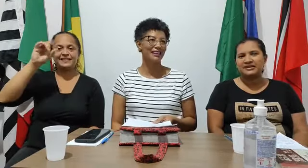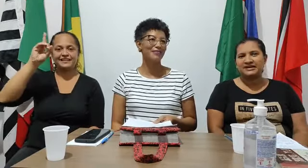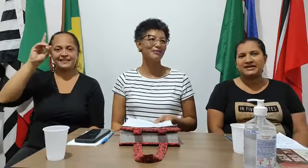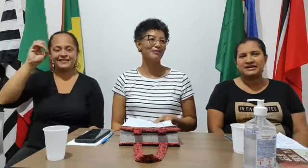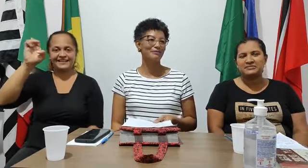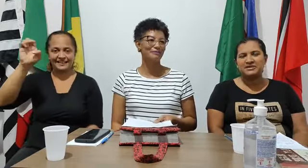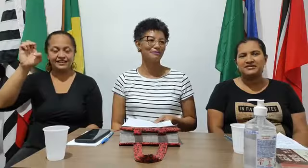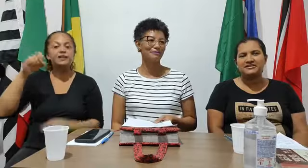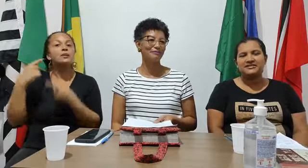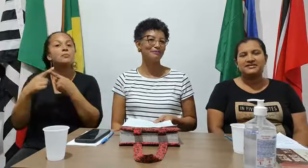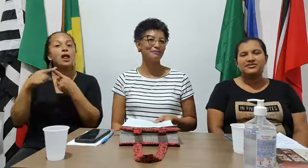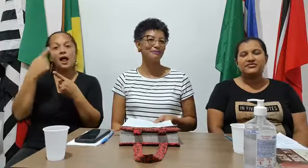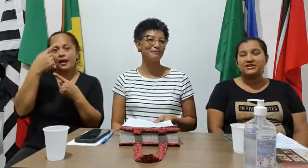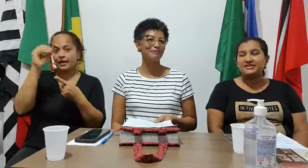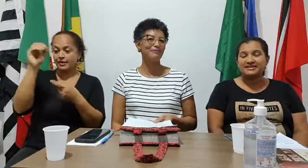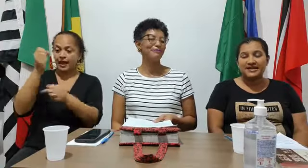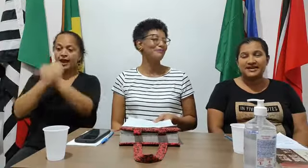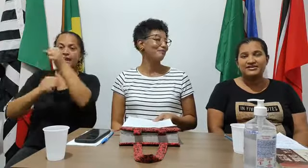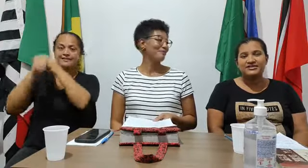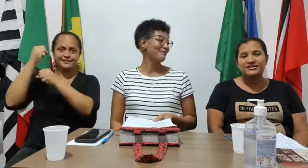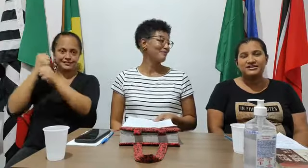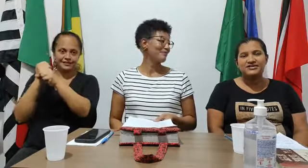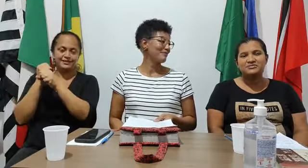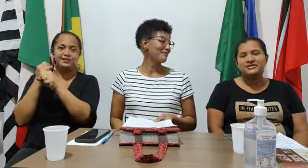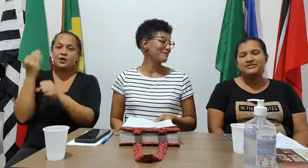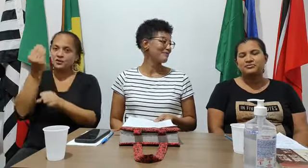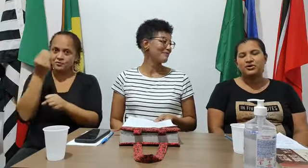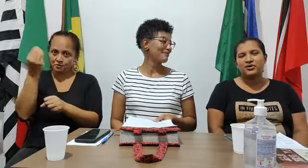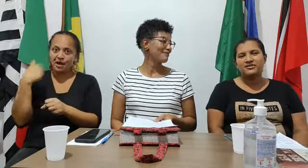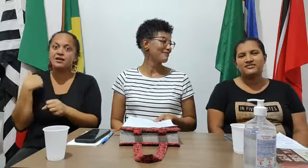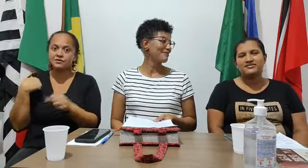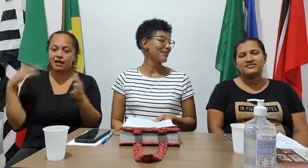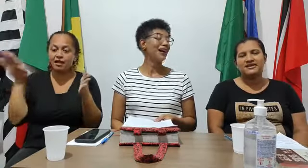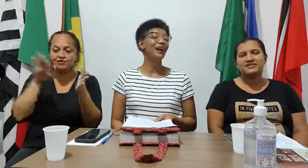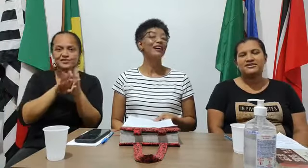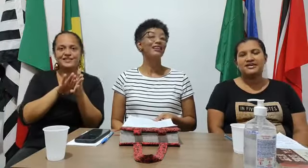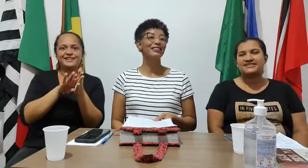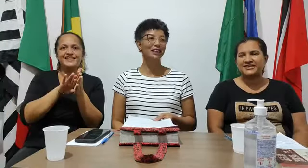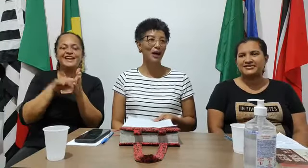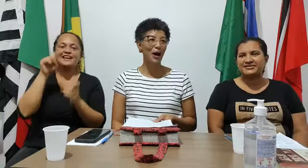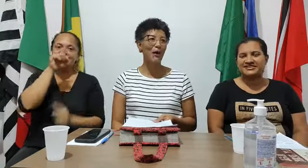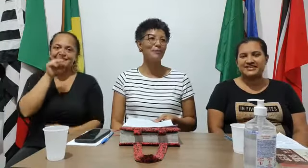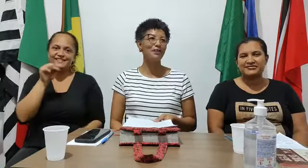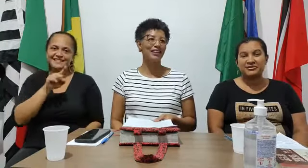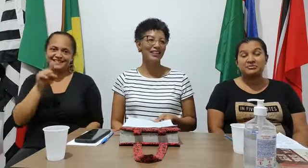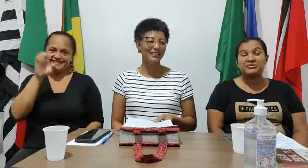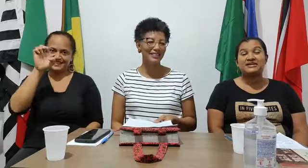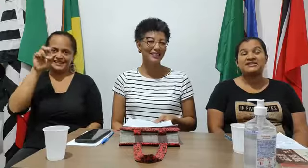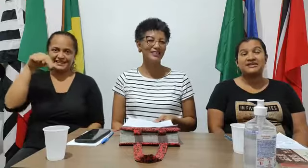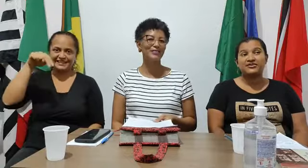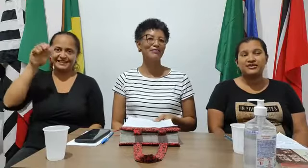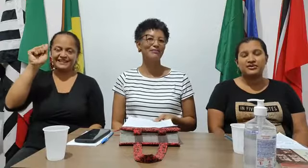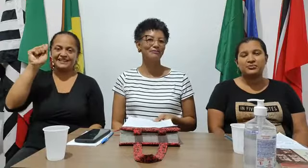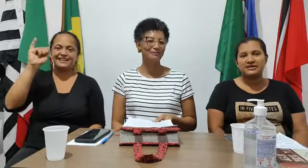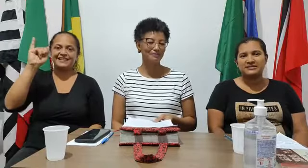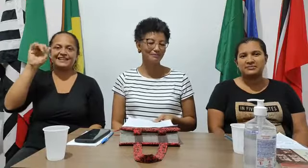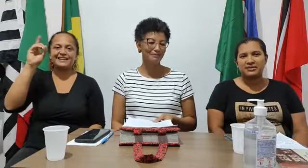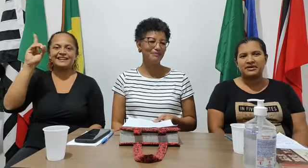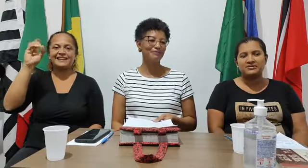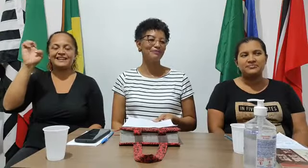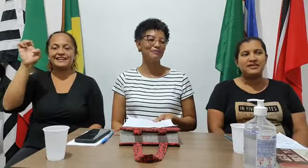vim para a IHM, foi a Zenaide que me discipulou dentro da célula, né? Foi a primeira célula